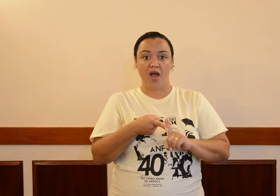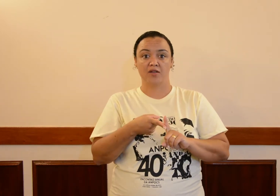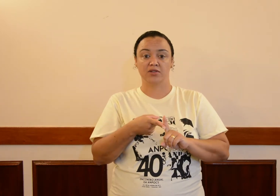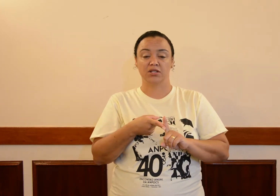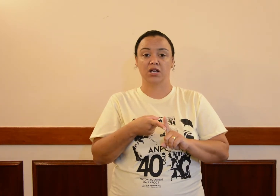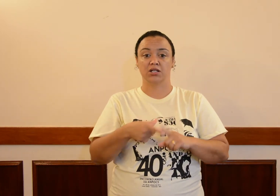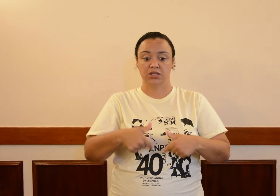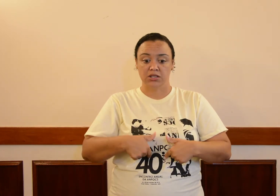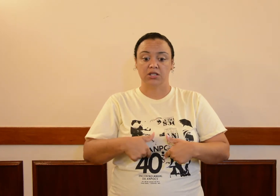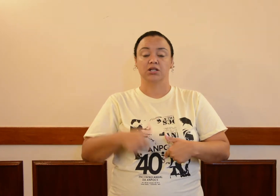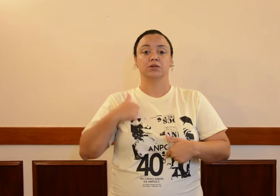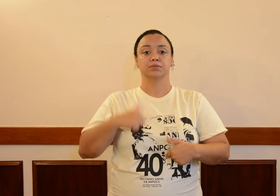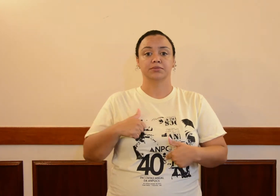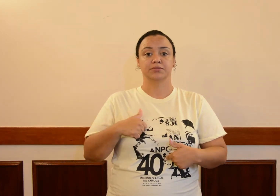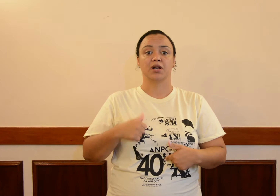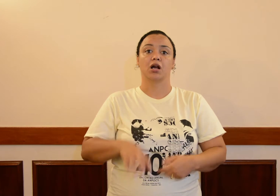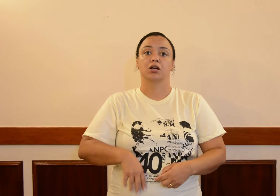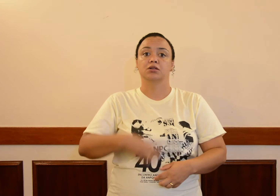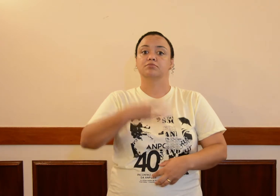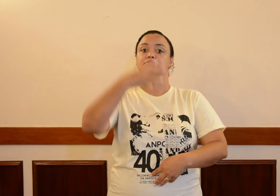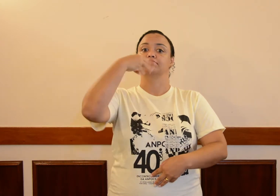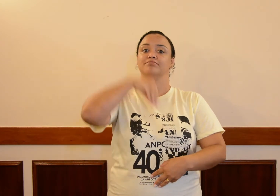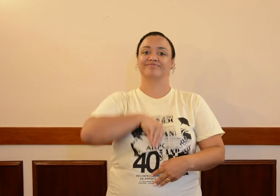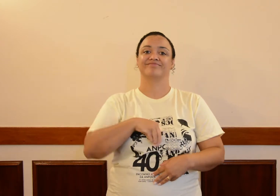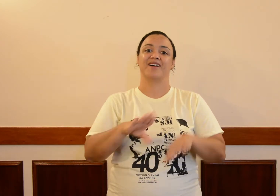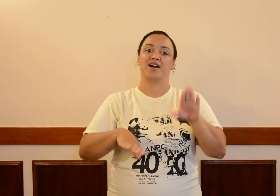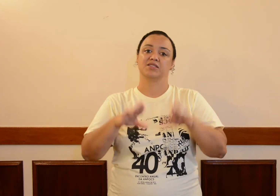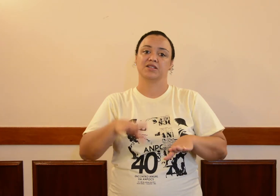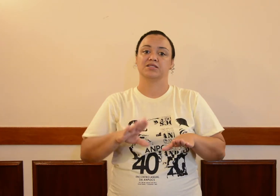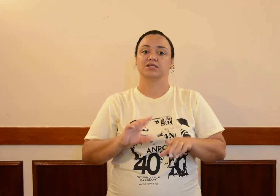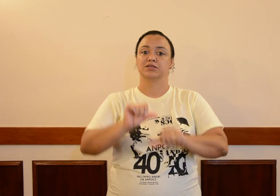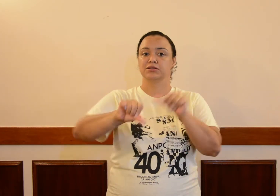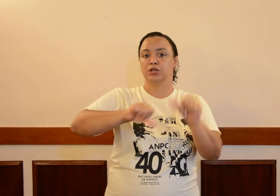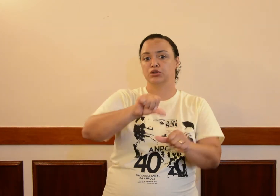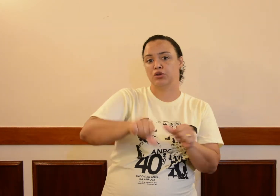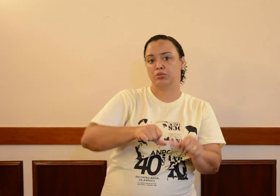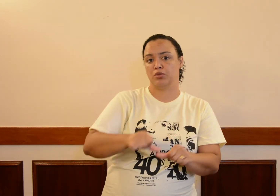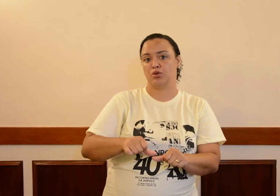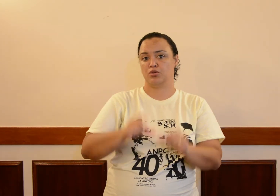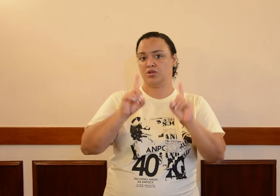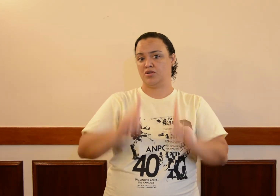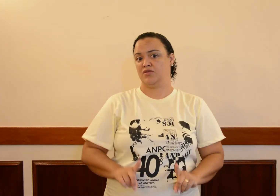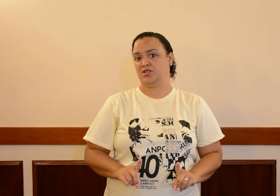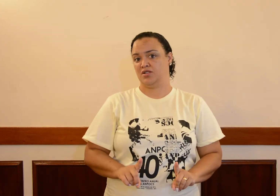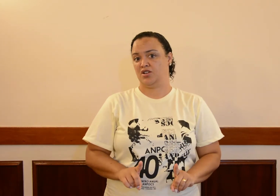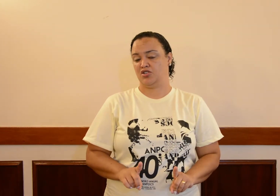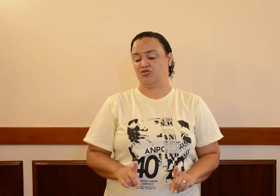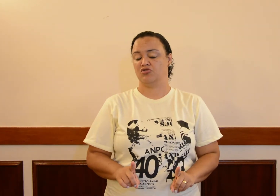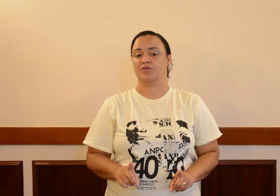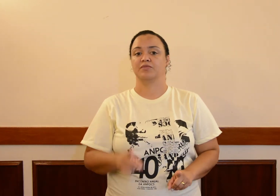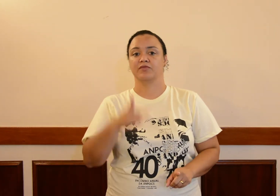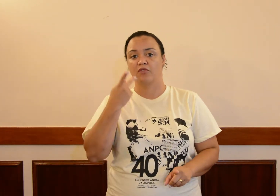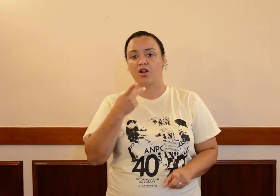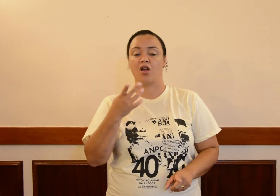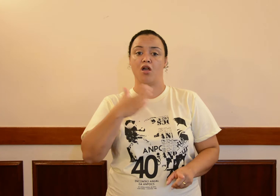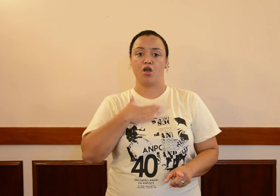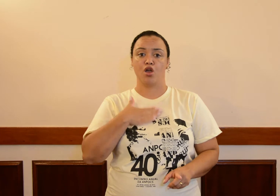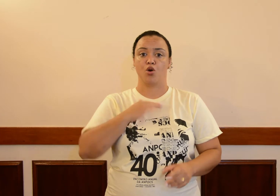percebia sua deficiência e como isso constituía sua subjetividade. Eu e a Joana, mãe do Tomás, não conversamos